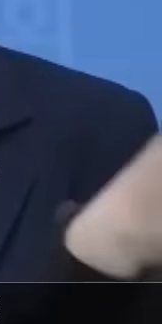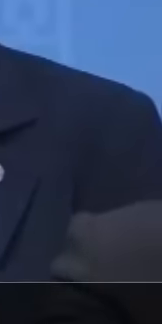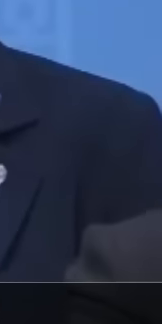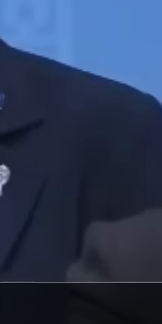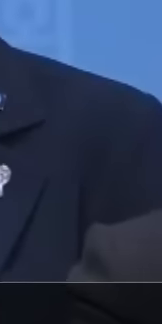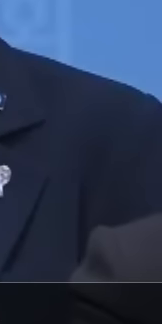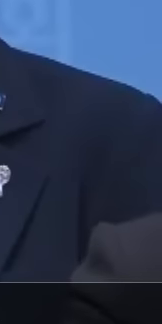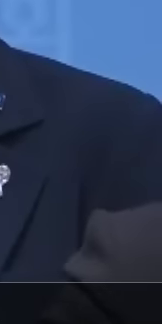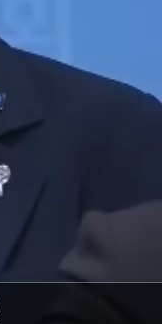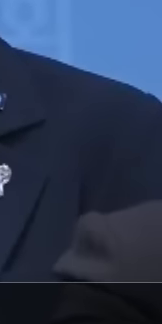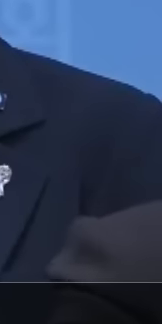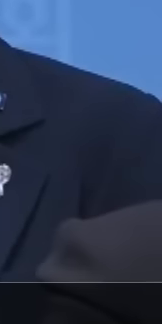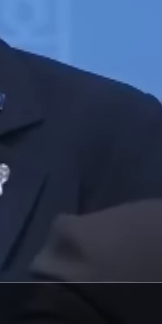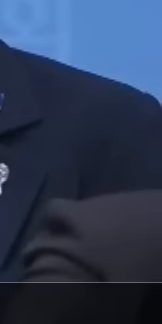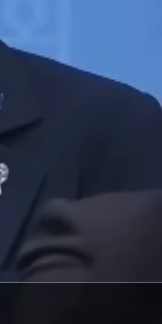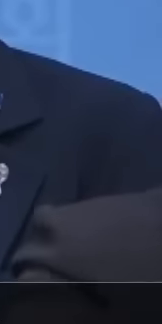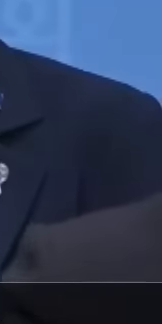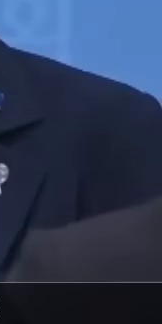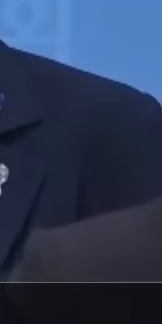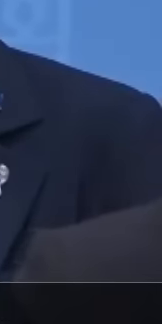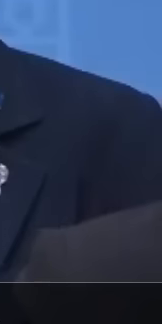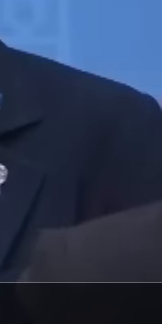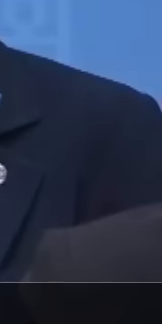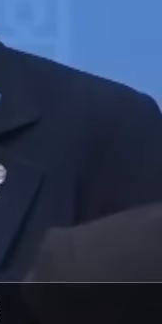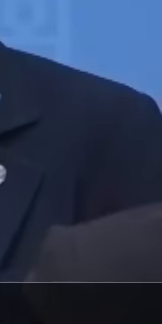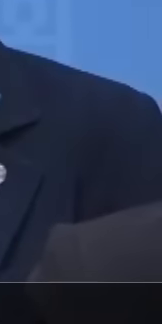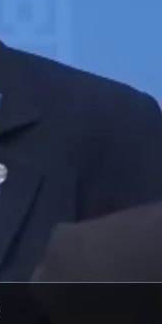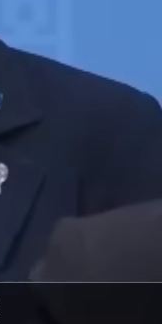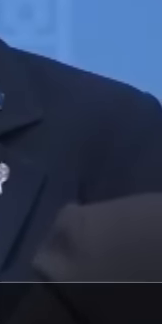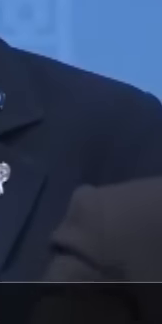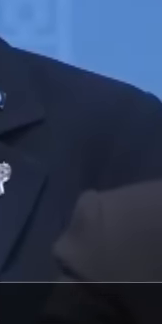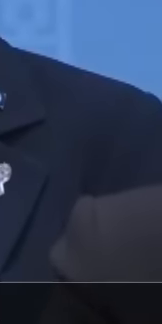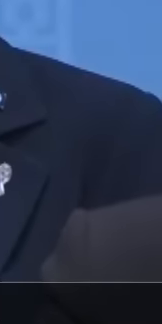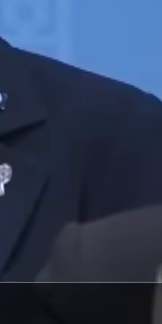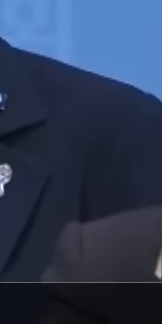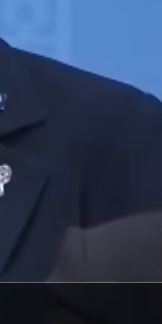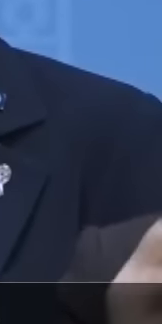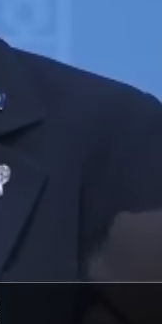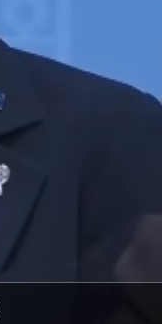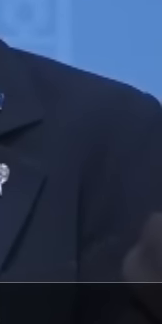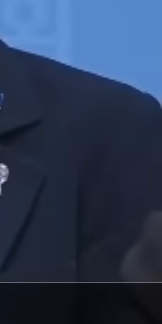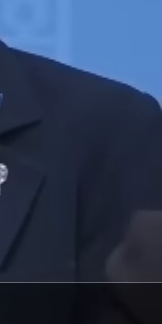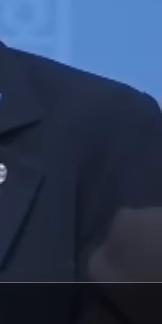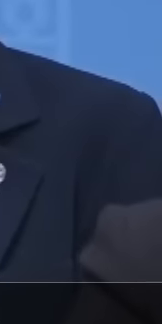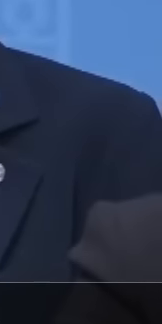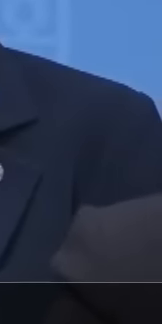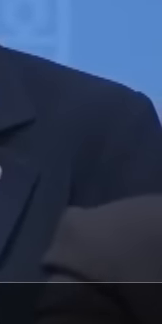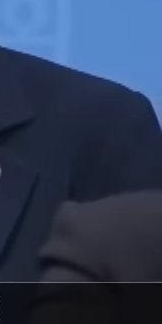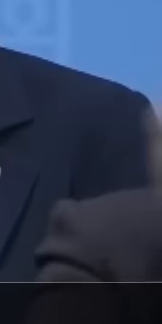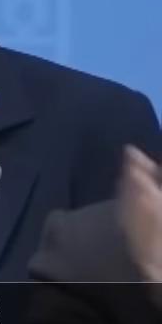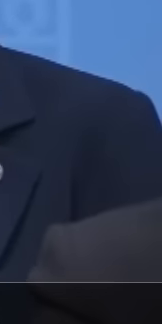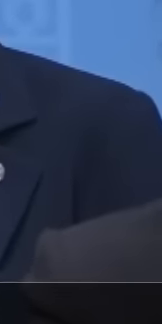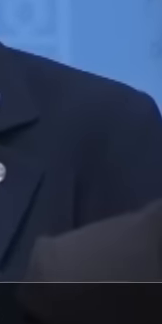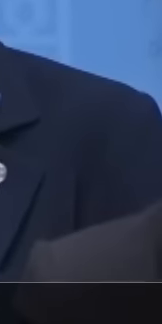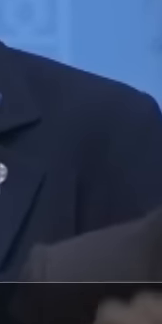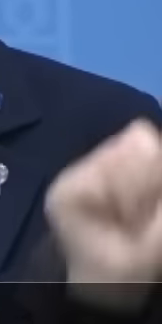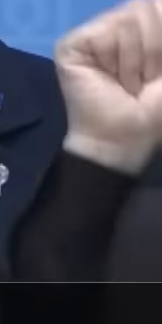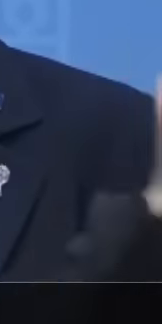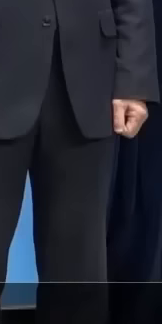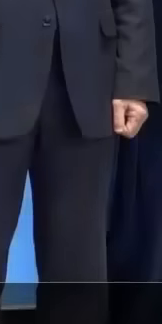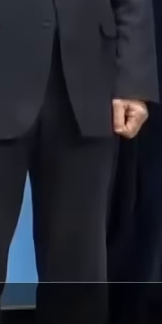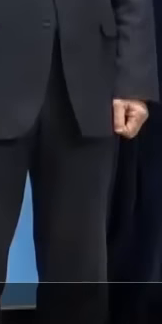서막을 연 바 있습니다. 또한 기자로 위장하여 시민단체의 집회를 사찰하다 적발된 바